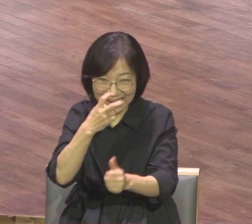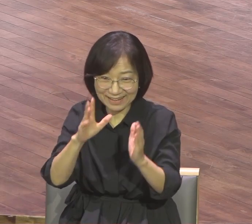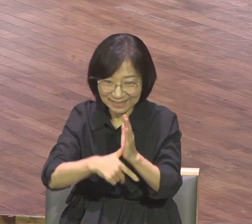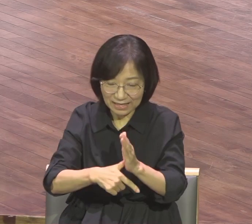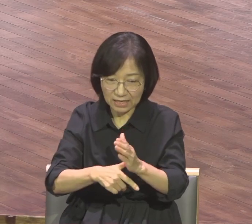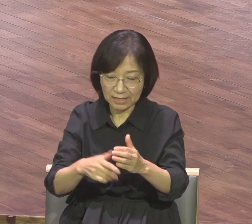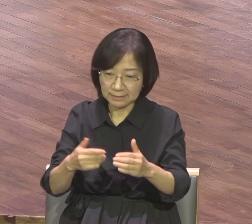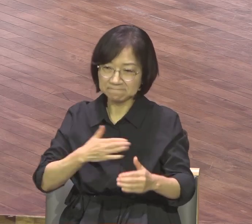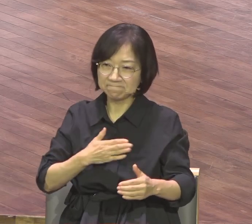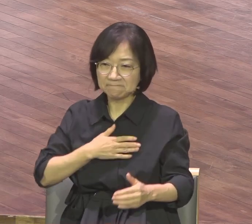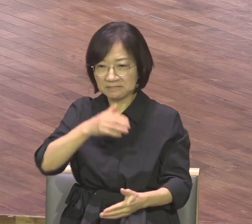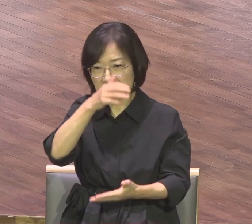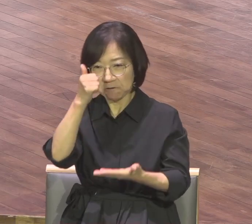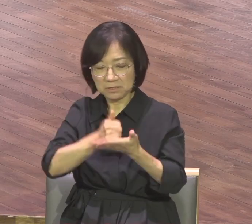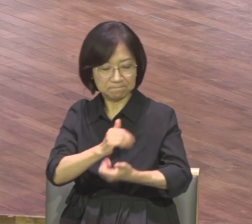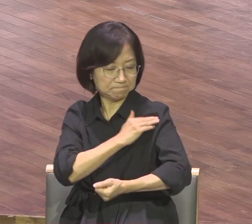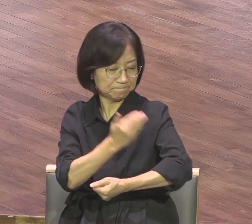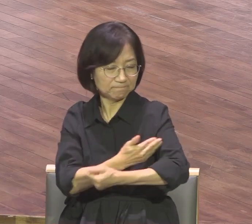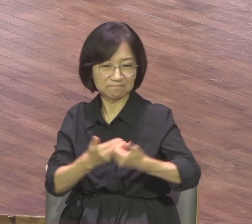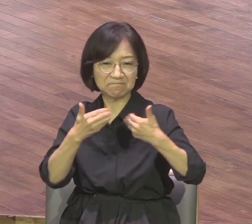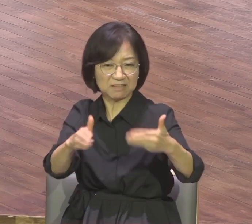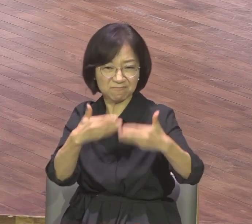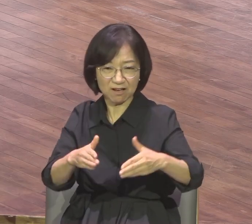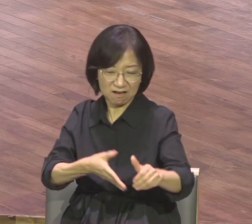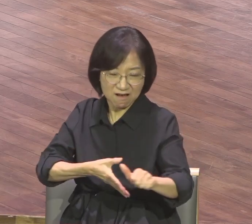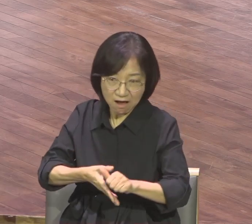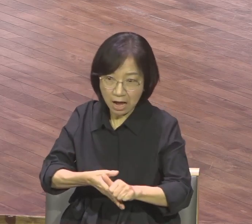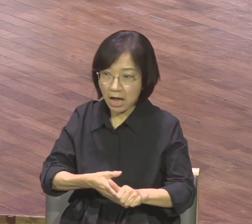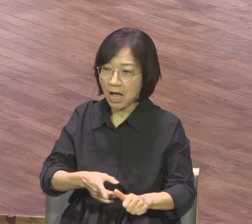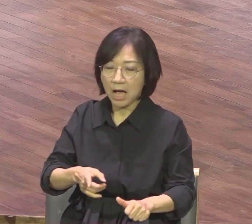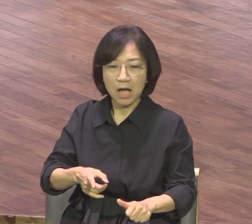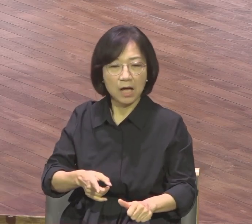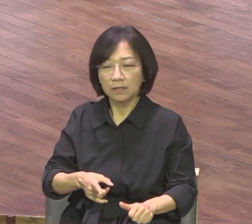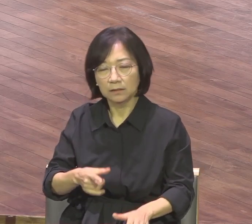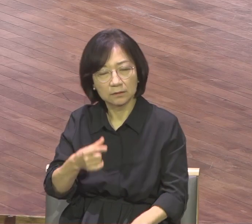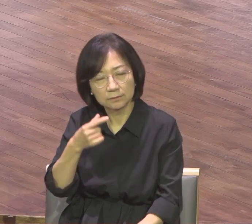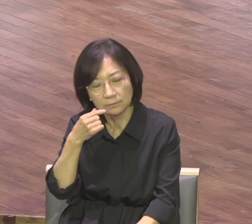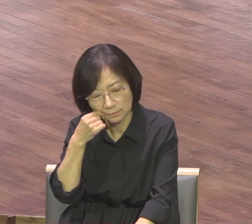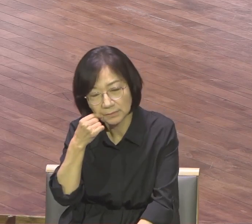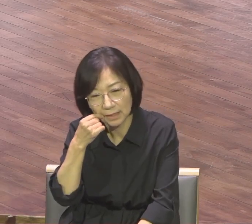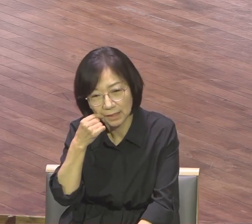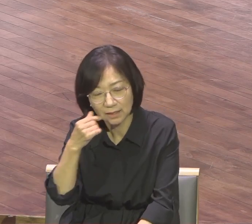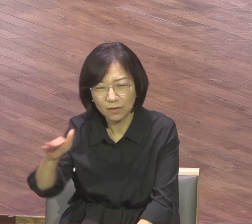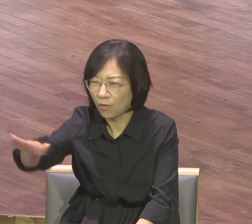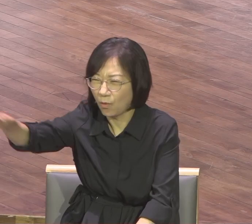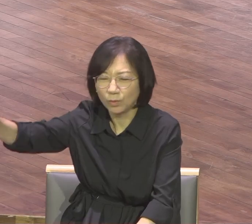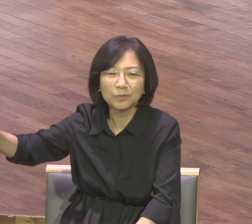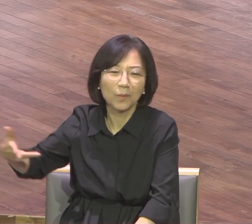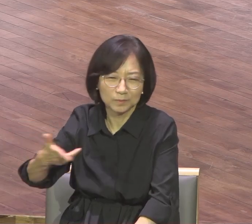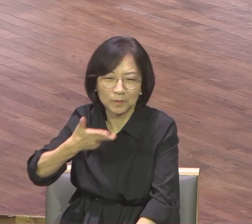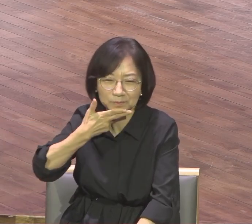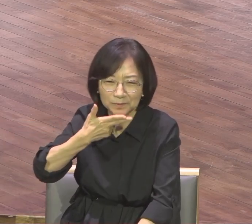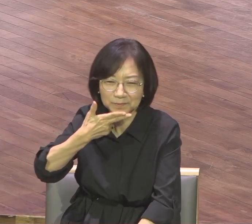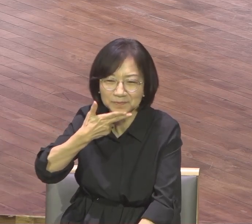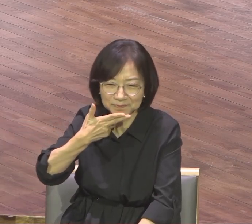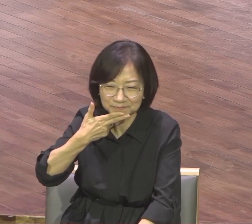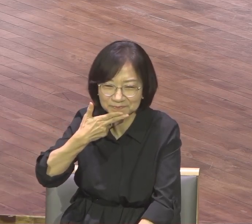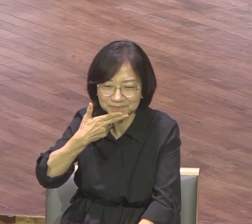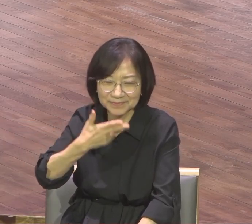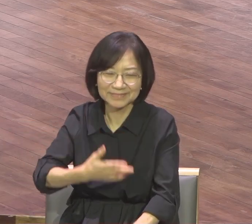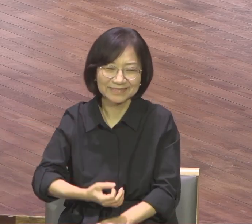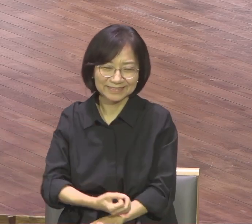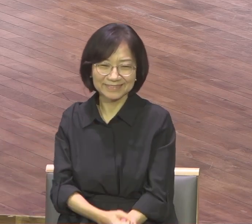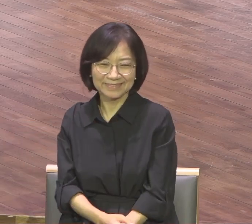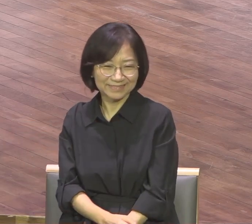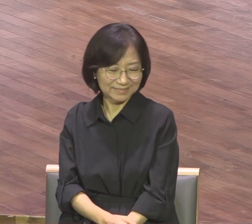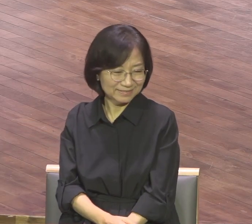직분 가지고 그건 아니죠. 그러니까 절대로 그런 일은 없지만은 교훈과 책망과 바르게